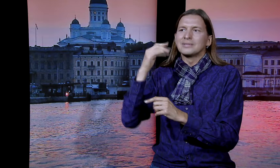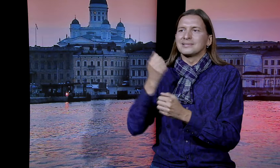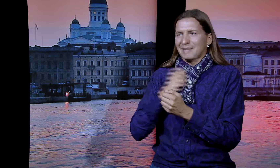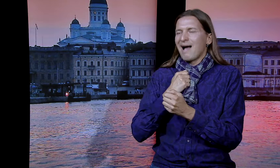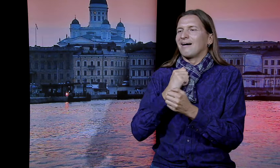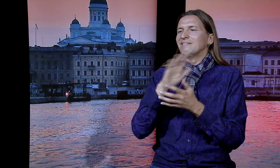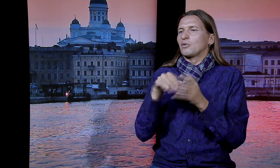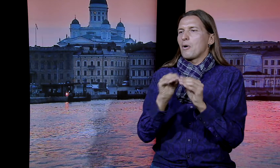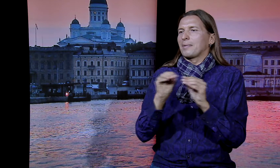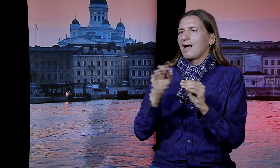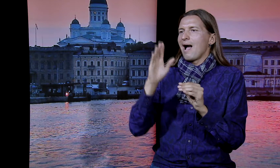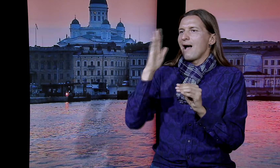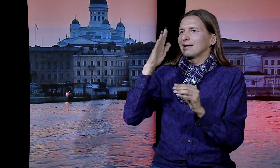ja yksityiskohtaisemmin.